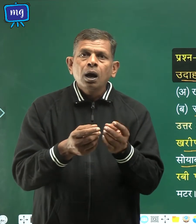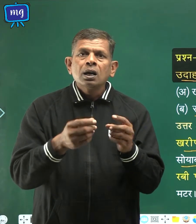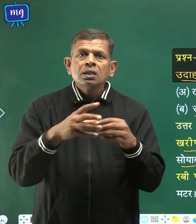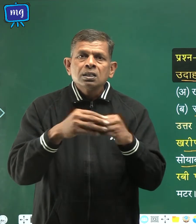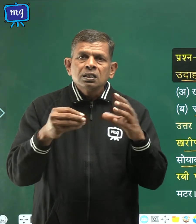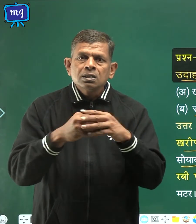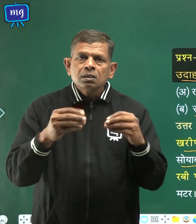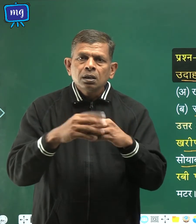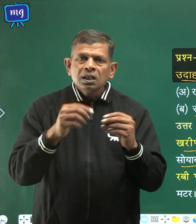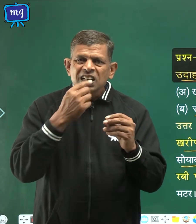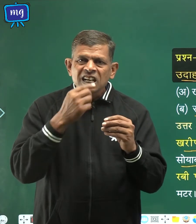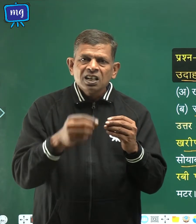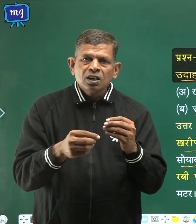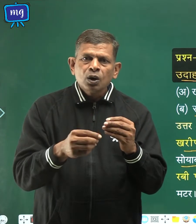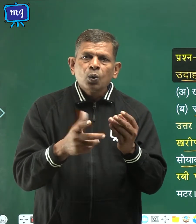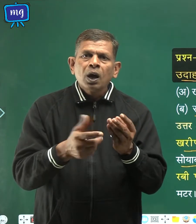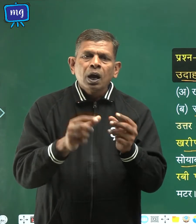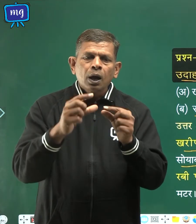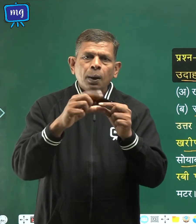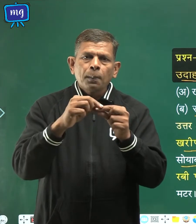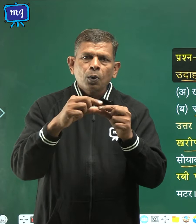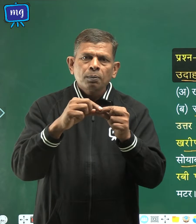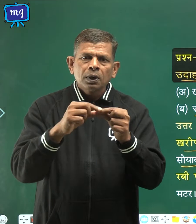कपास व मूंगफली।